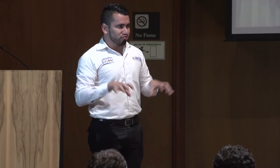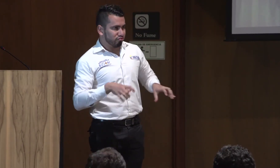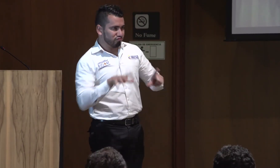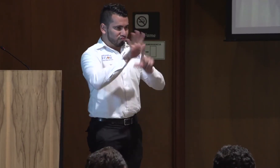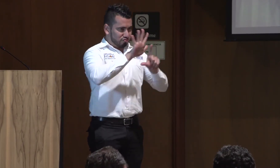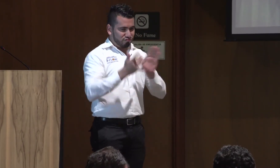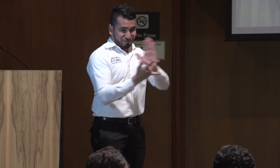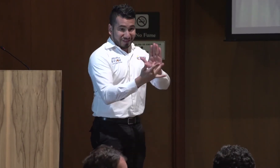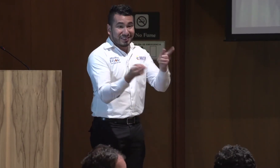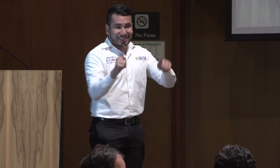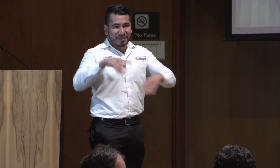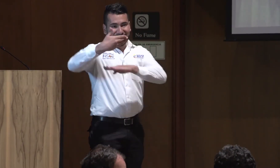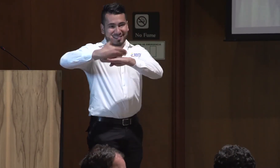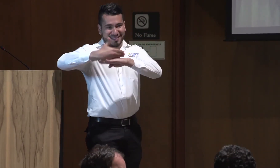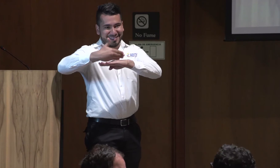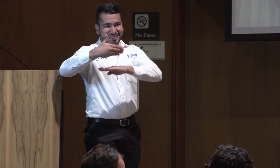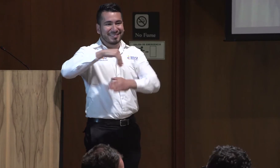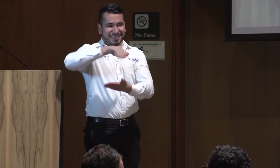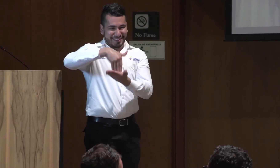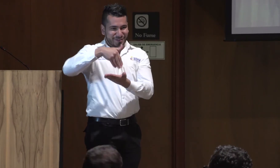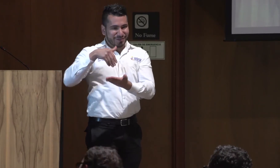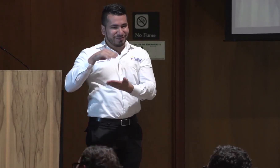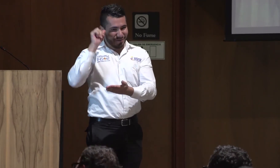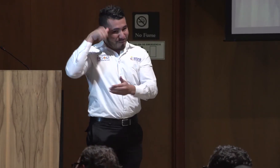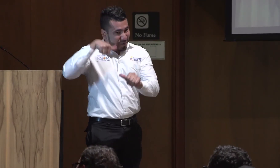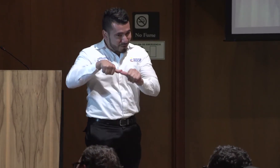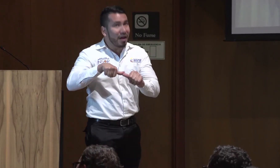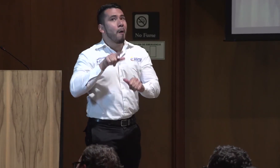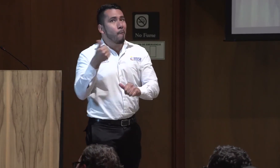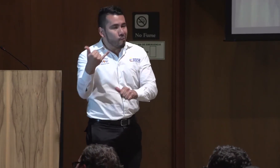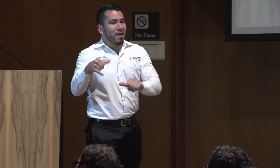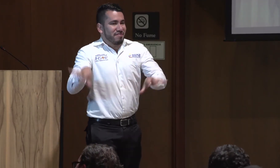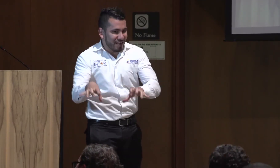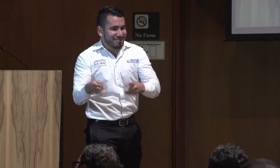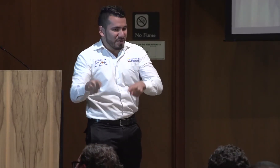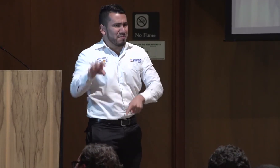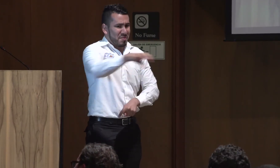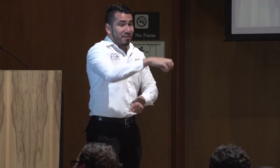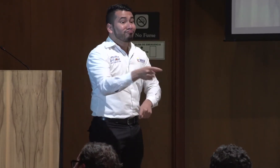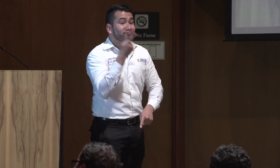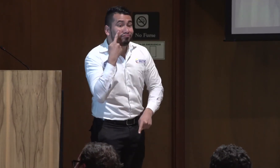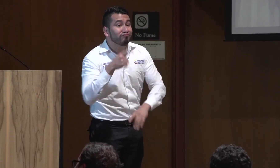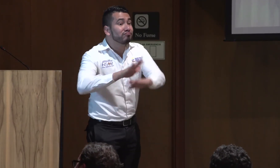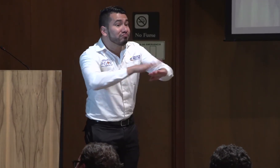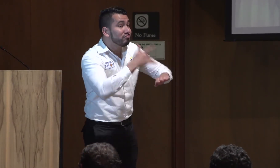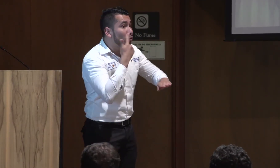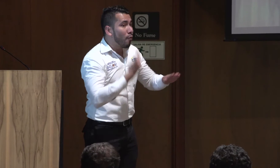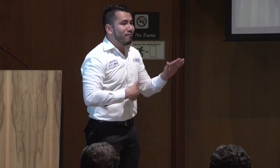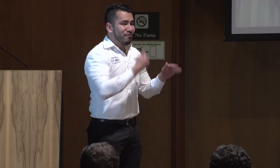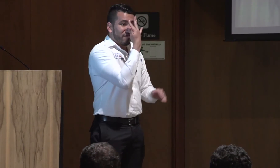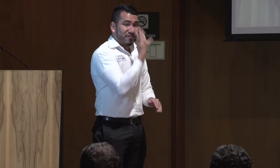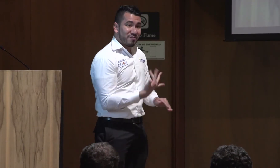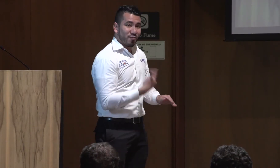Reconciliación y con otras instituciones aliadas. Entonces, los invitamos a estar pendientes de nuestro canal en Facebook, Grupo de Biblioteca